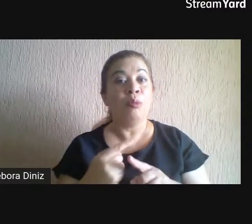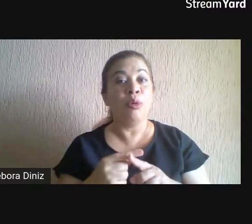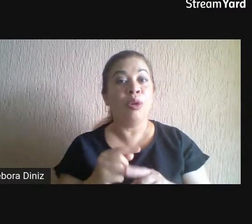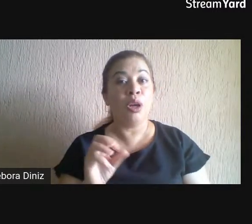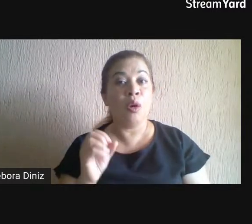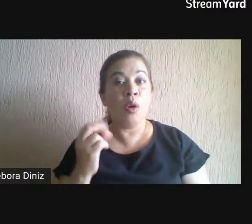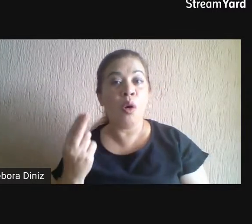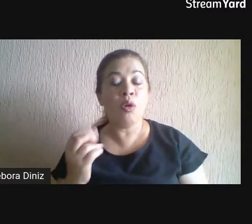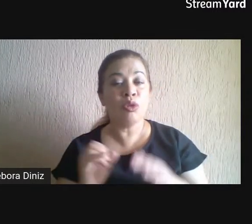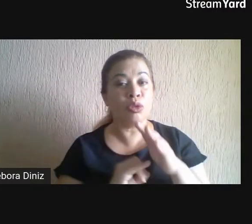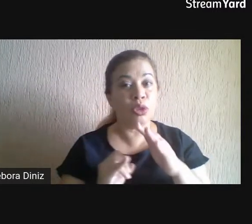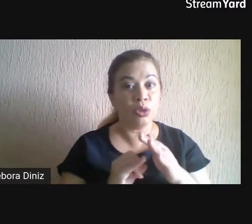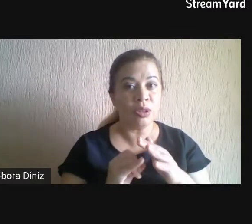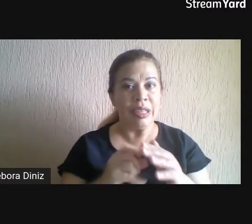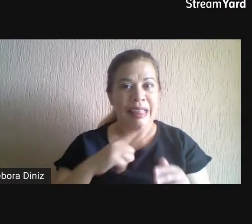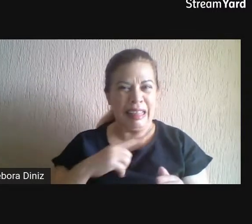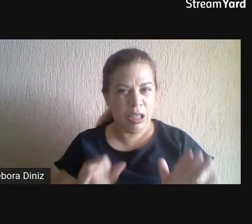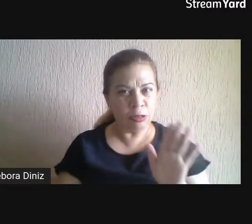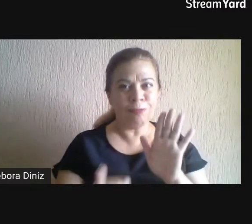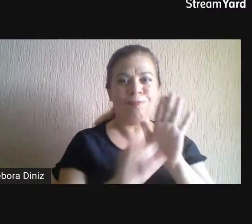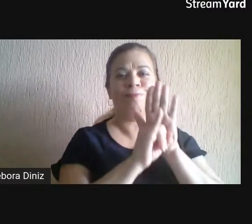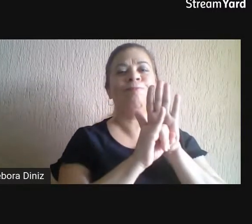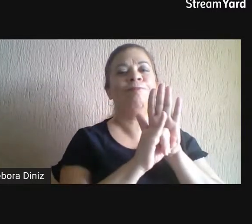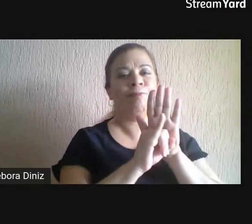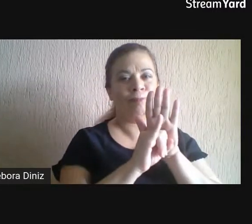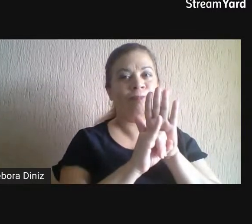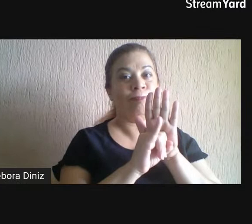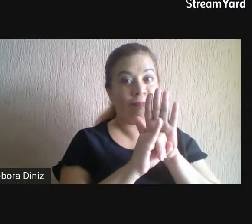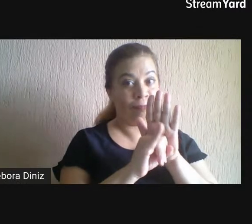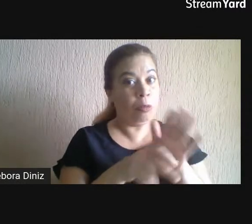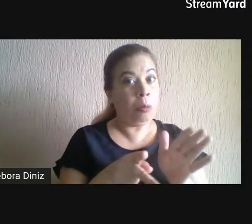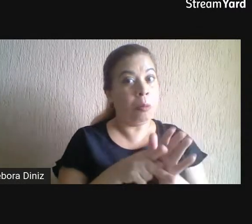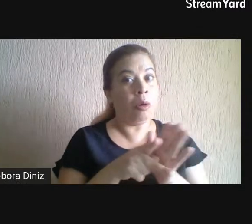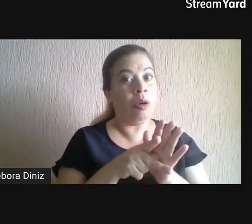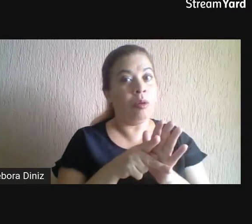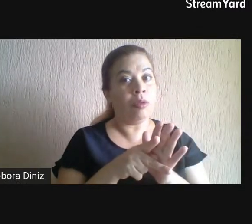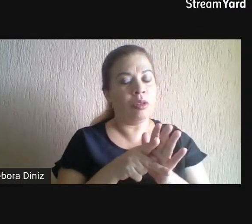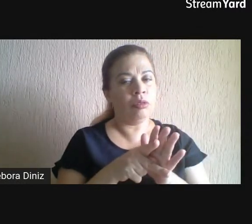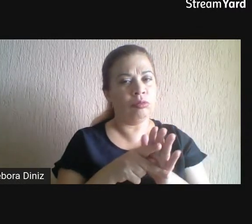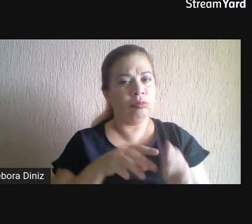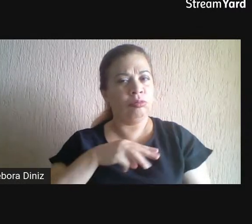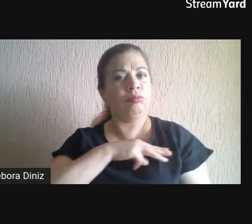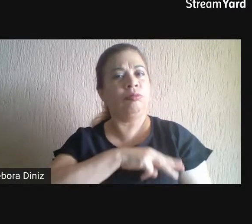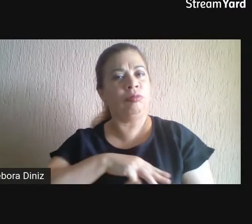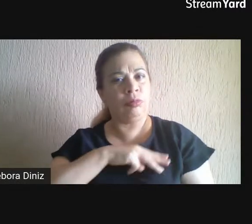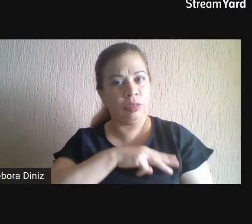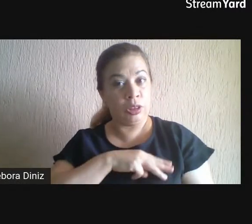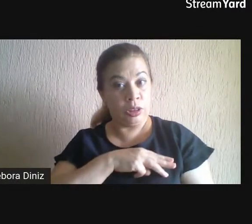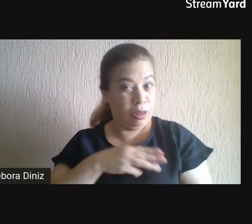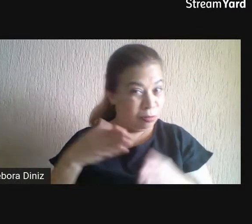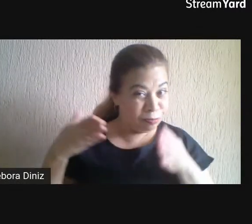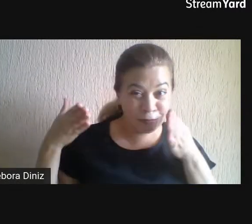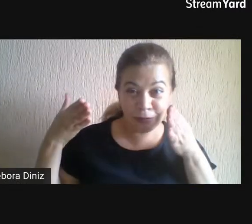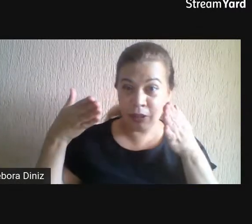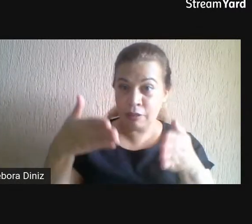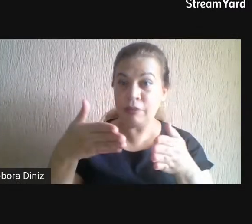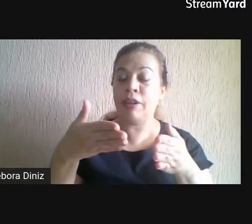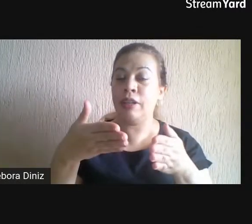afirmam a sua identidade própria, a sua missão muito específica,